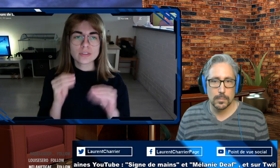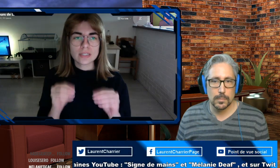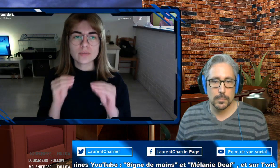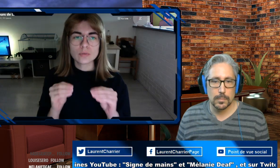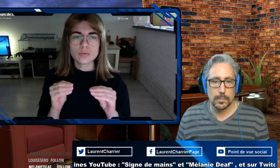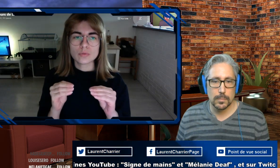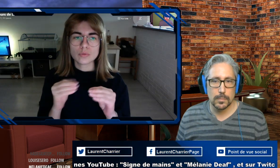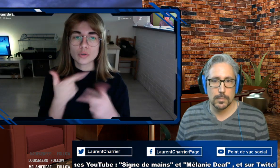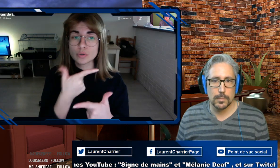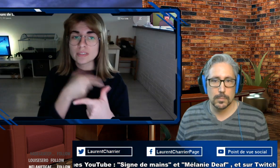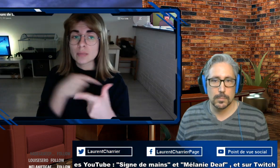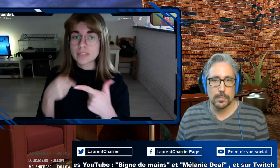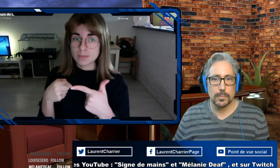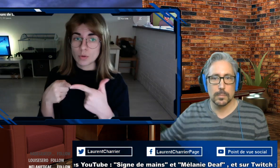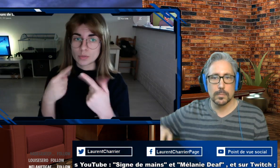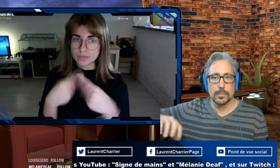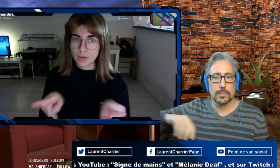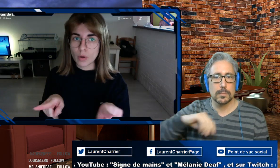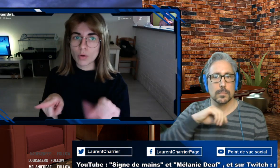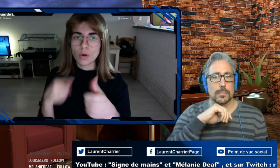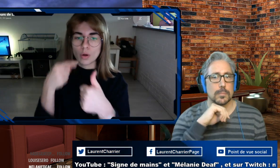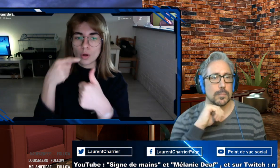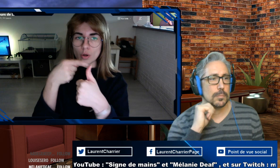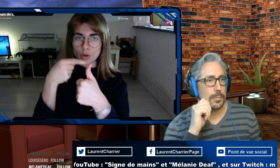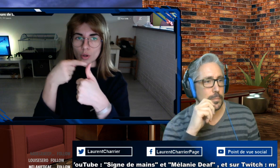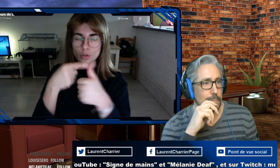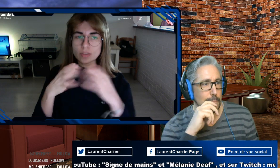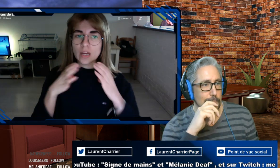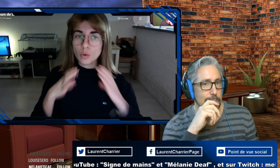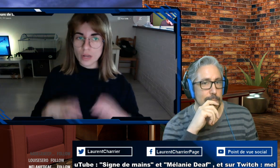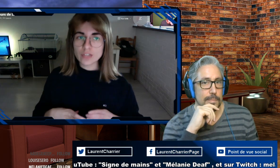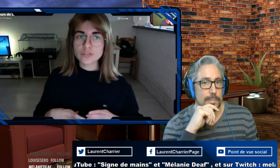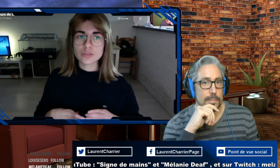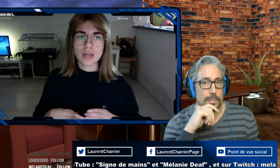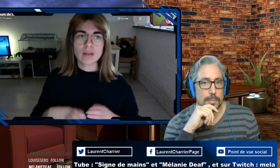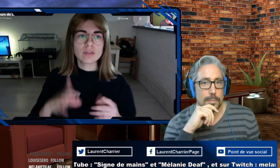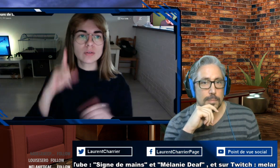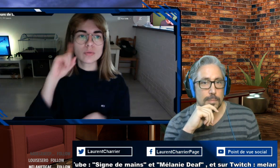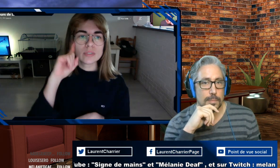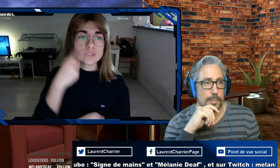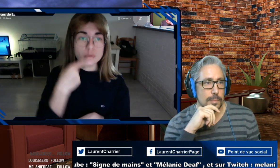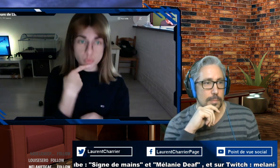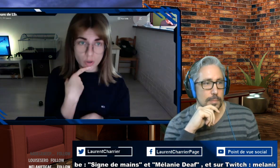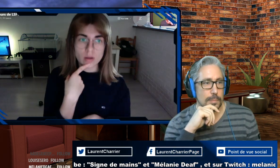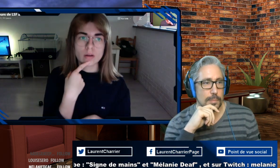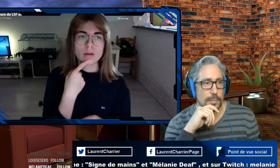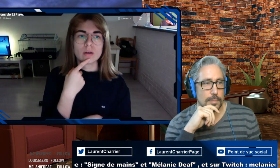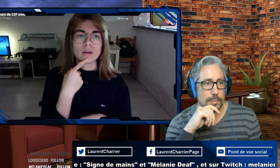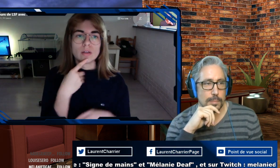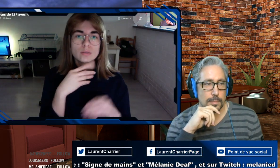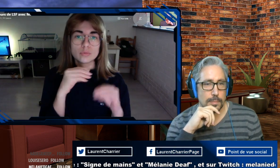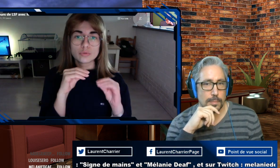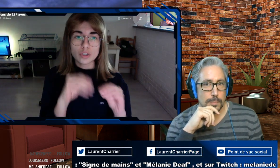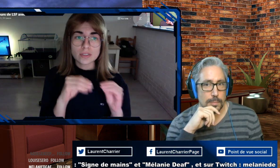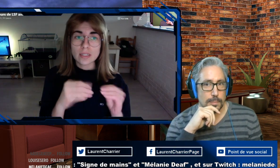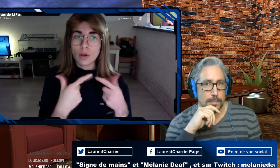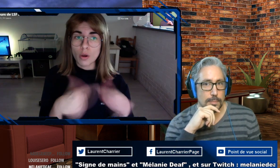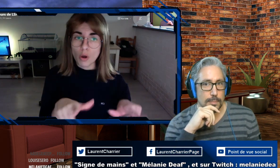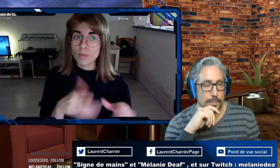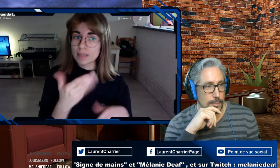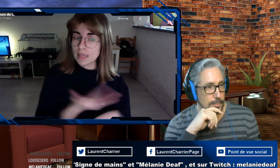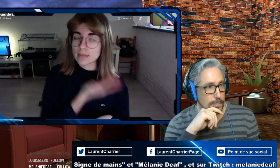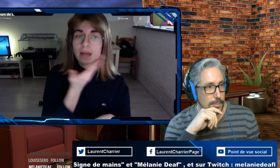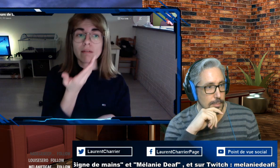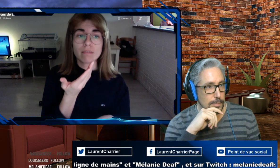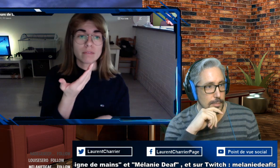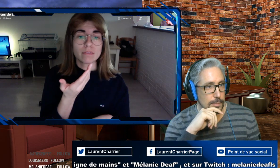Là, j'enseigne dans deux établissements différents, dans un collège avec des sourds. J'enseigne la